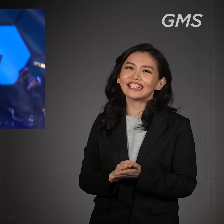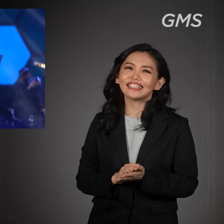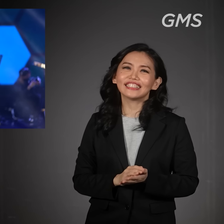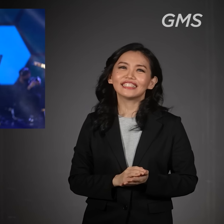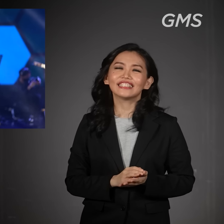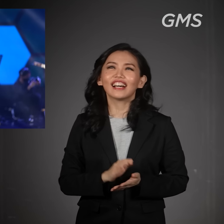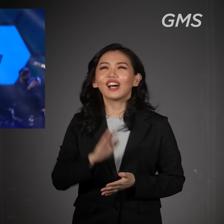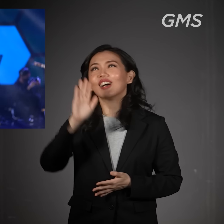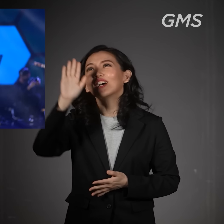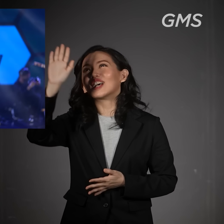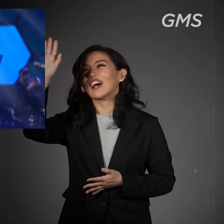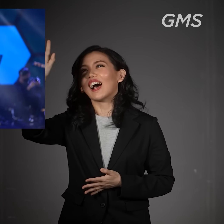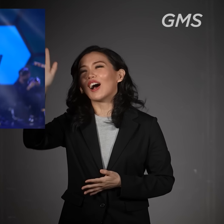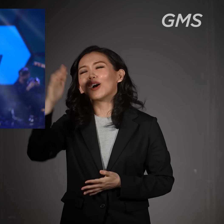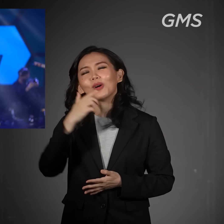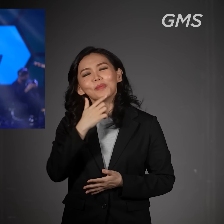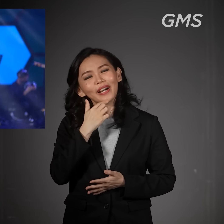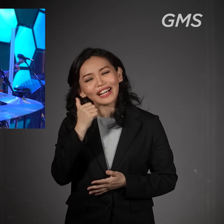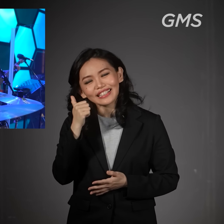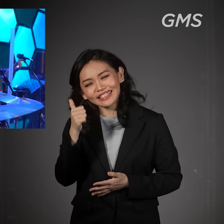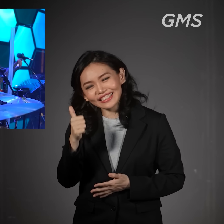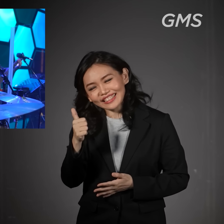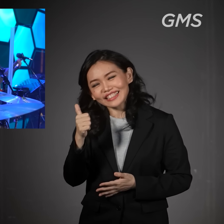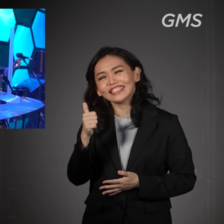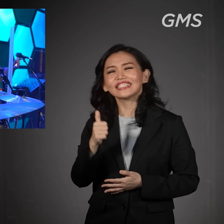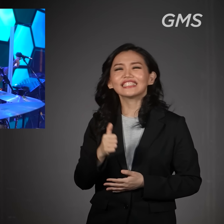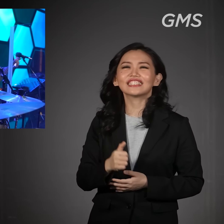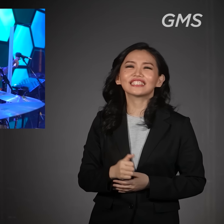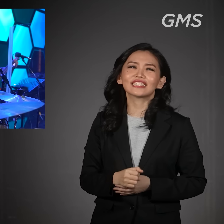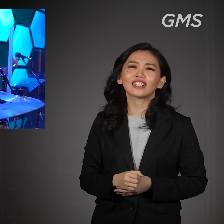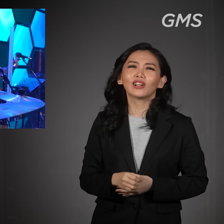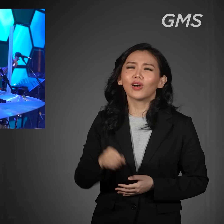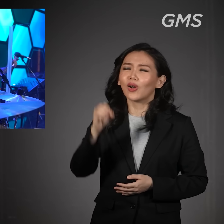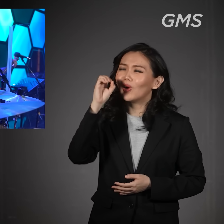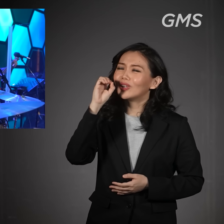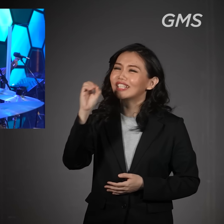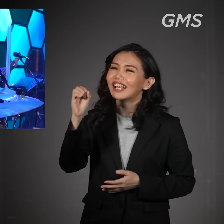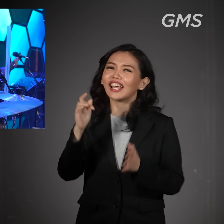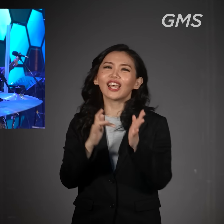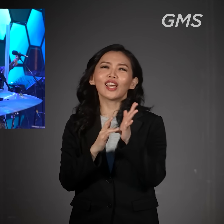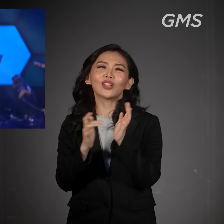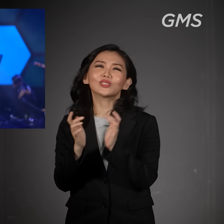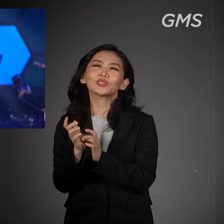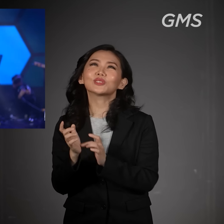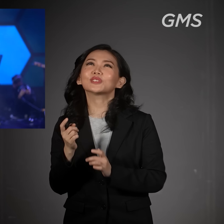termanis. Oh